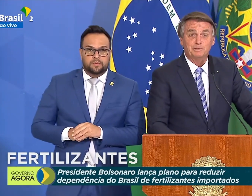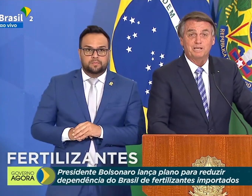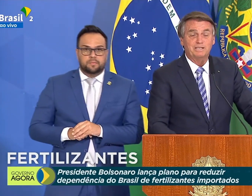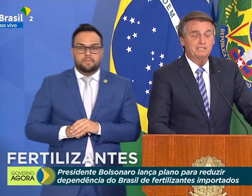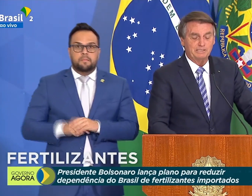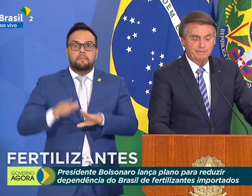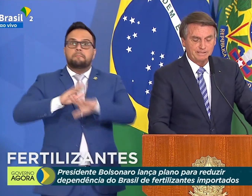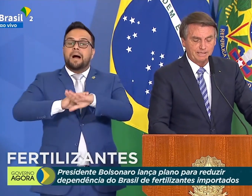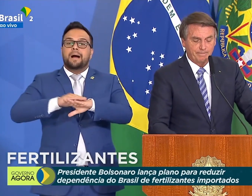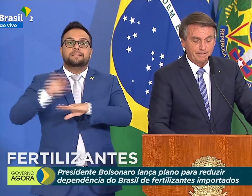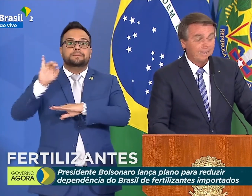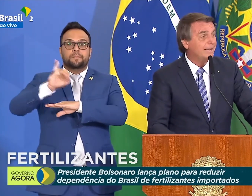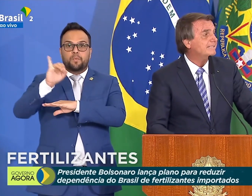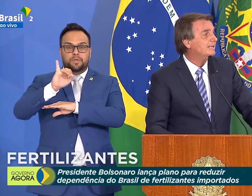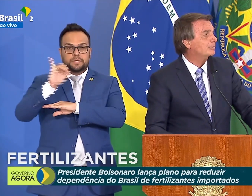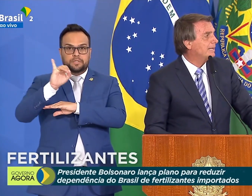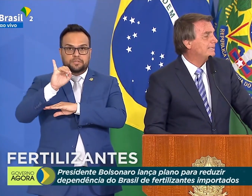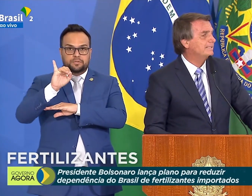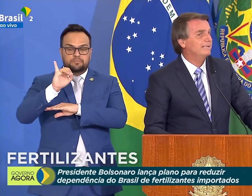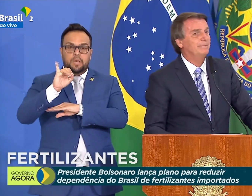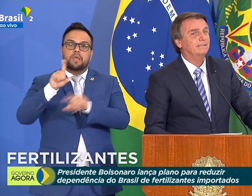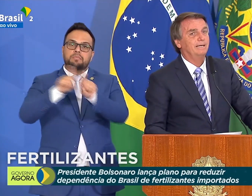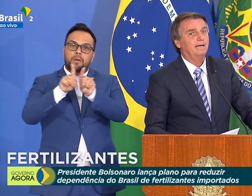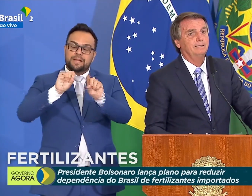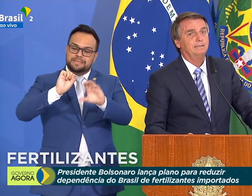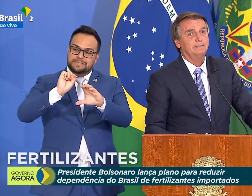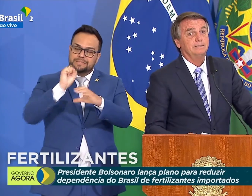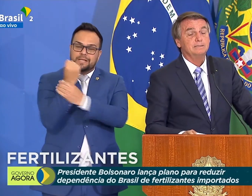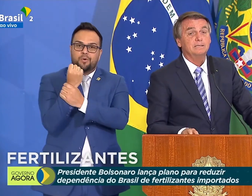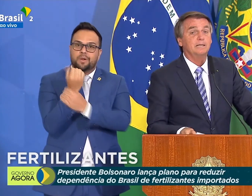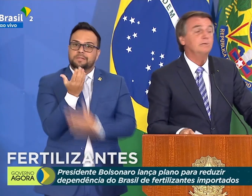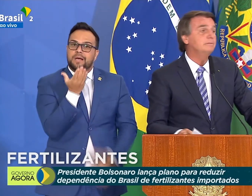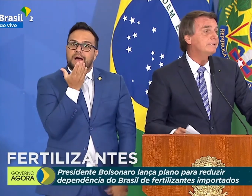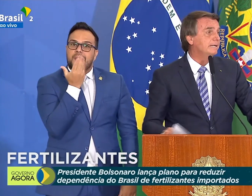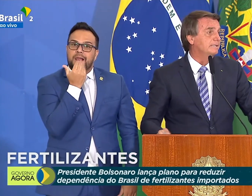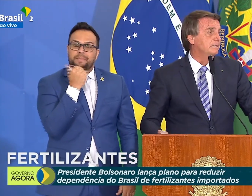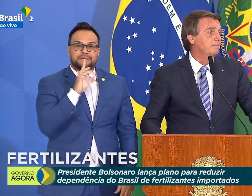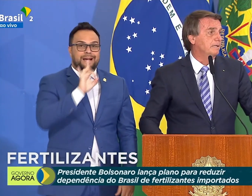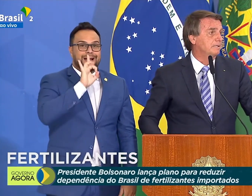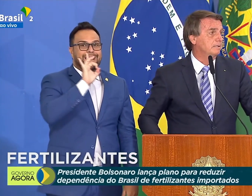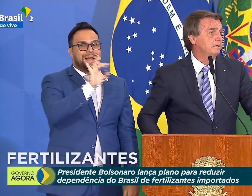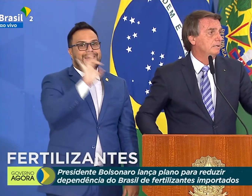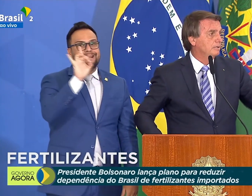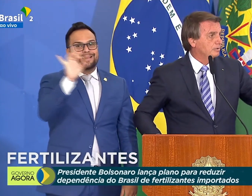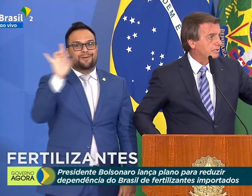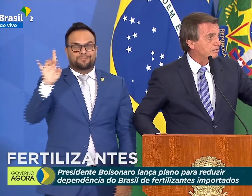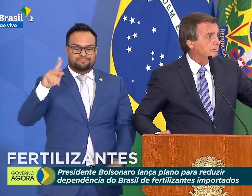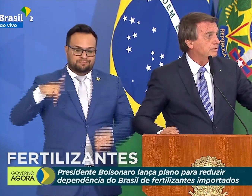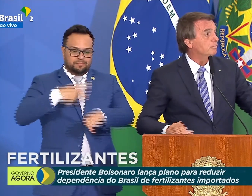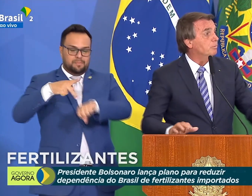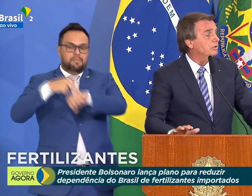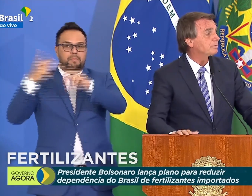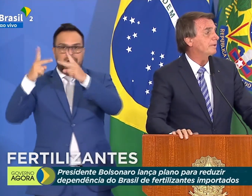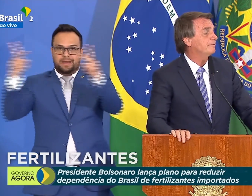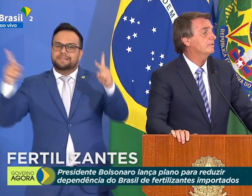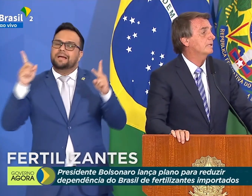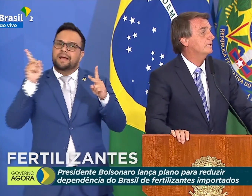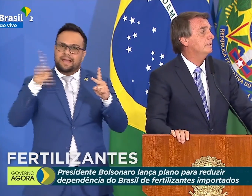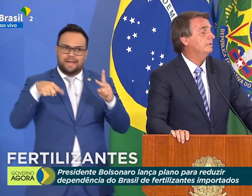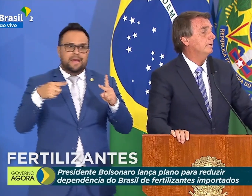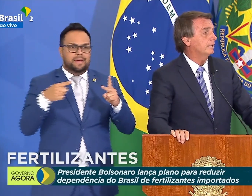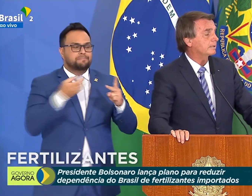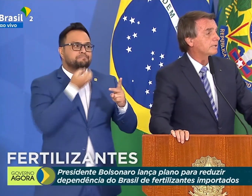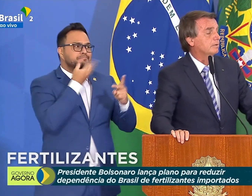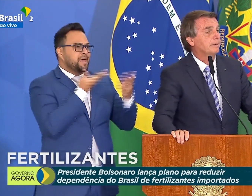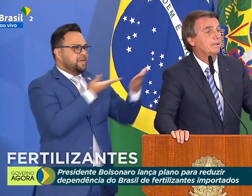coisa que se poderia se pensar, a segurança alimentar de cada um desses países. Os senhores são muito bem-vindos